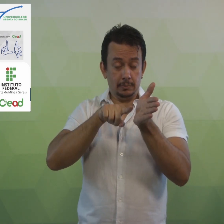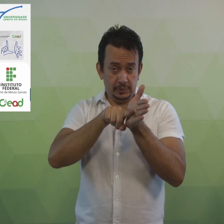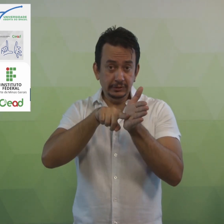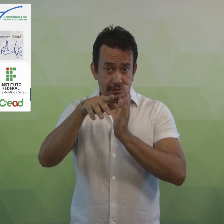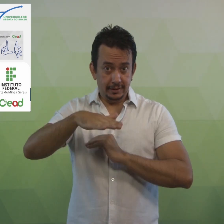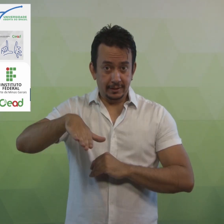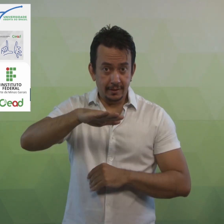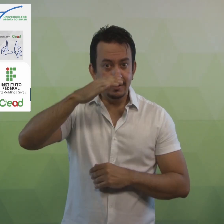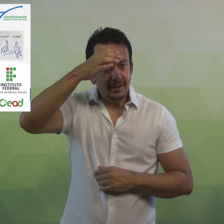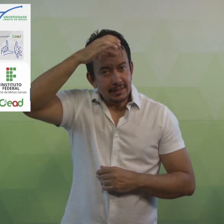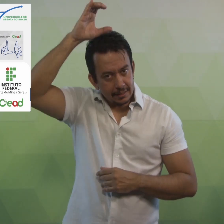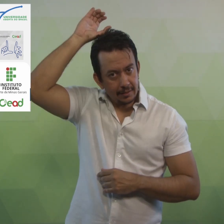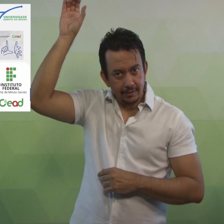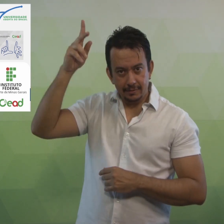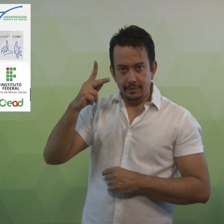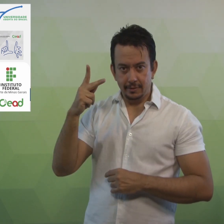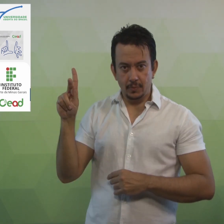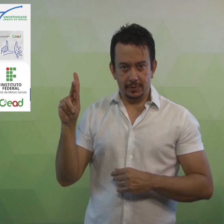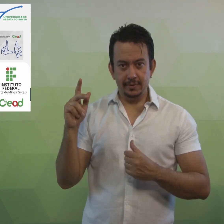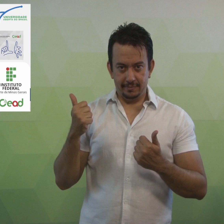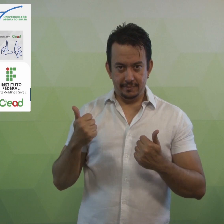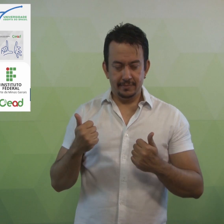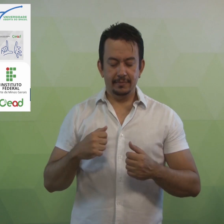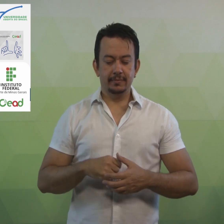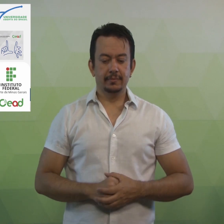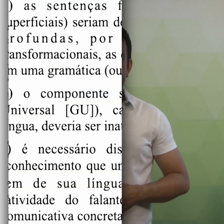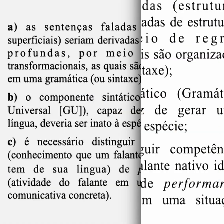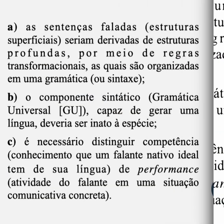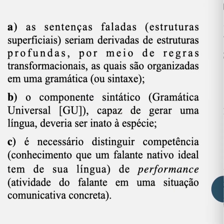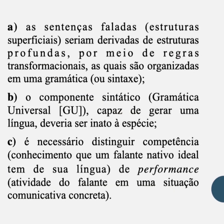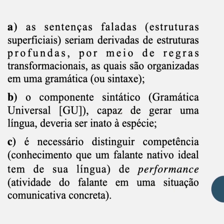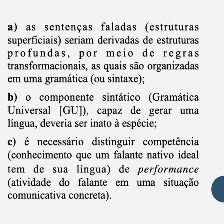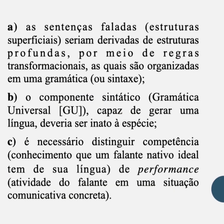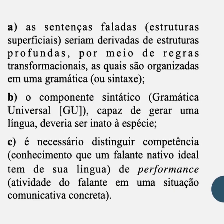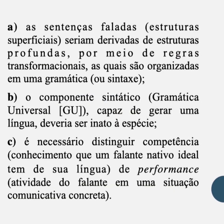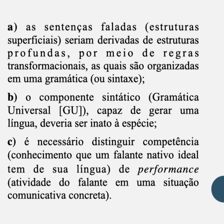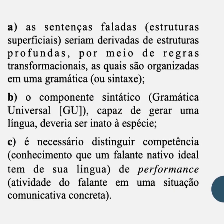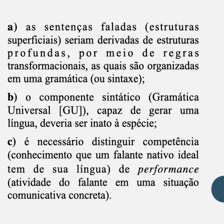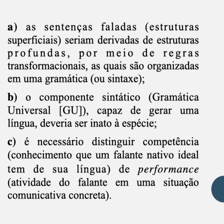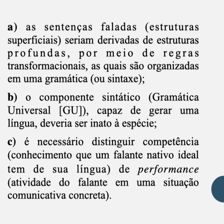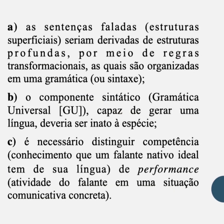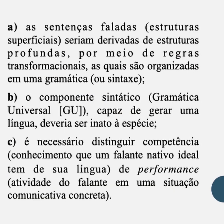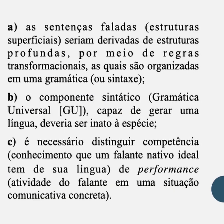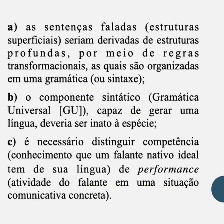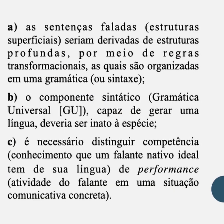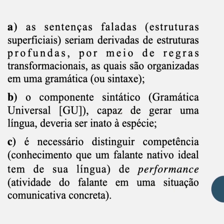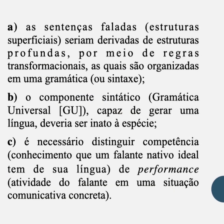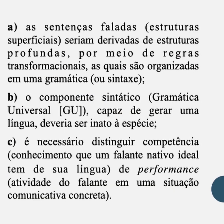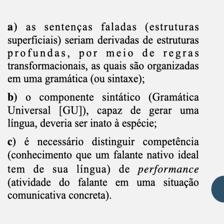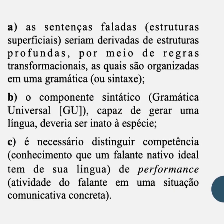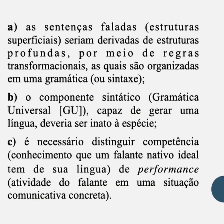conhecimento. E também a questão dedutivista é quando você usa isso na linguagem.